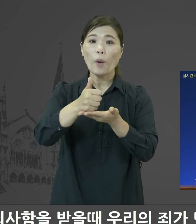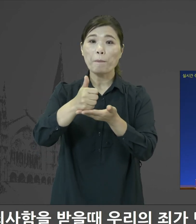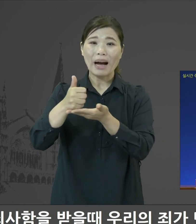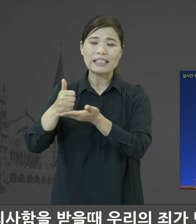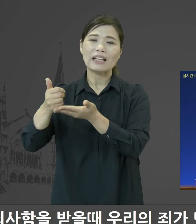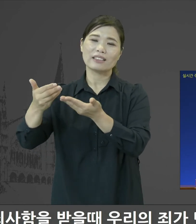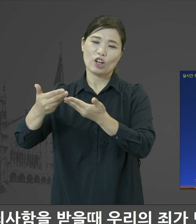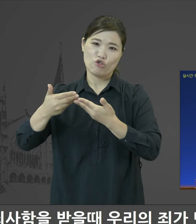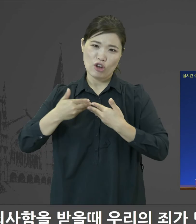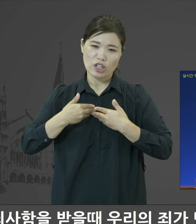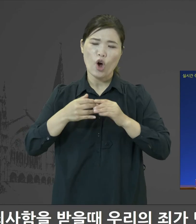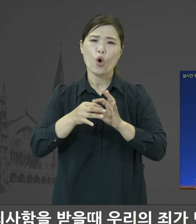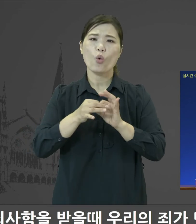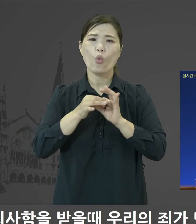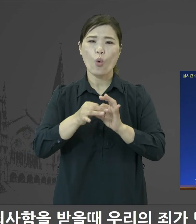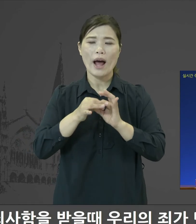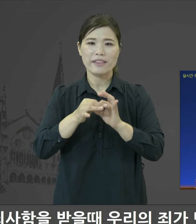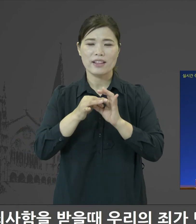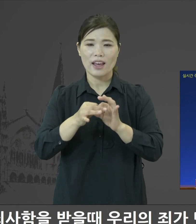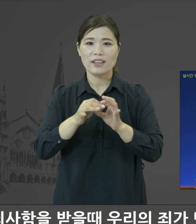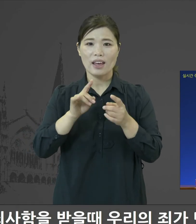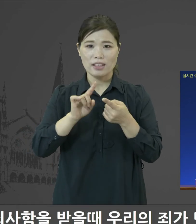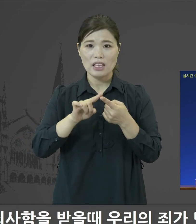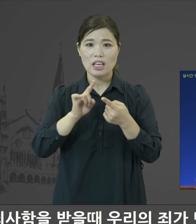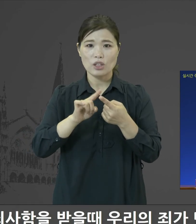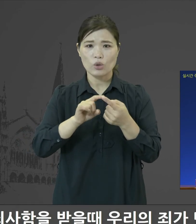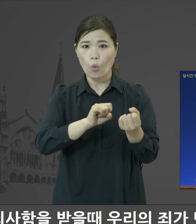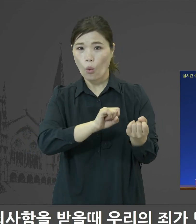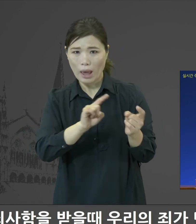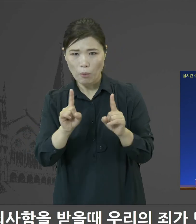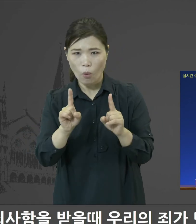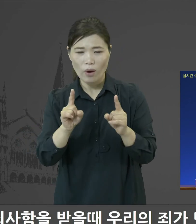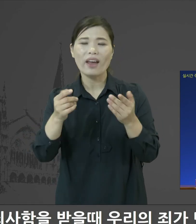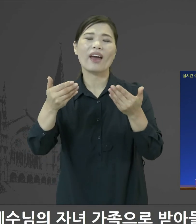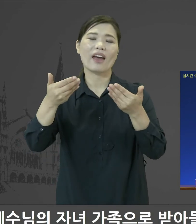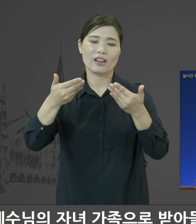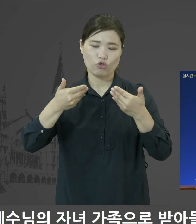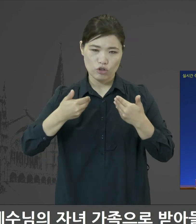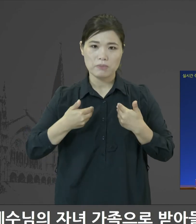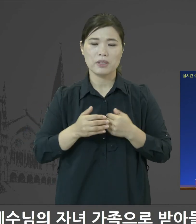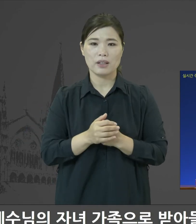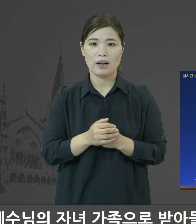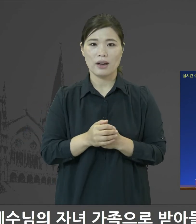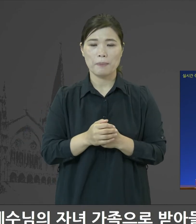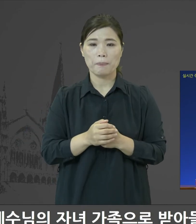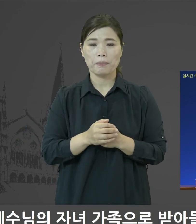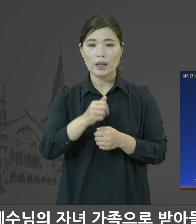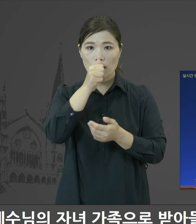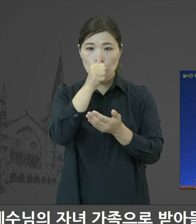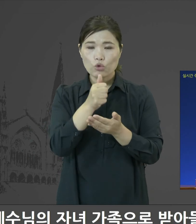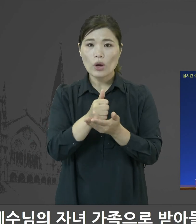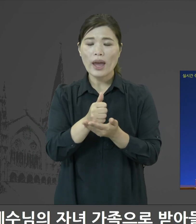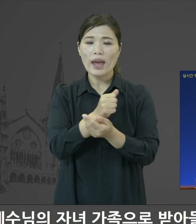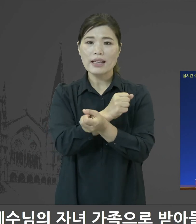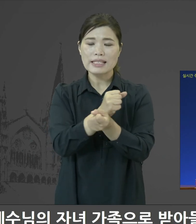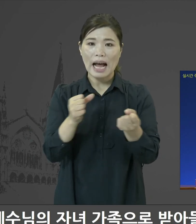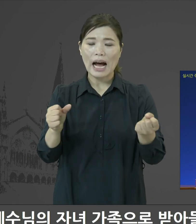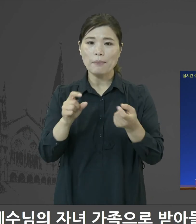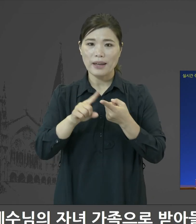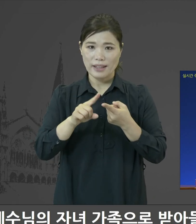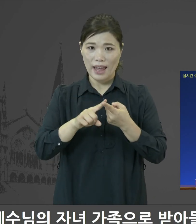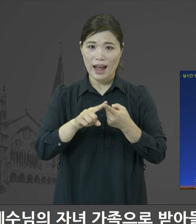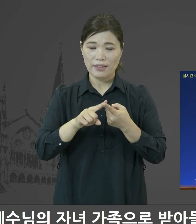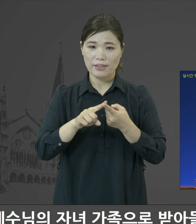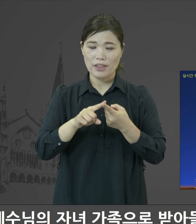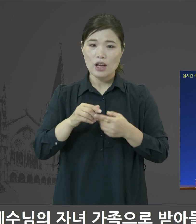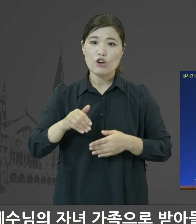관계까지 깊게 회복해 주시는 역사를 일으킨다는 겁니다. 이게 죄사함을 받은